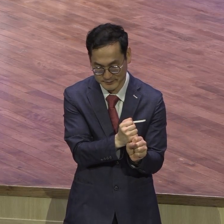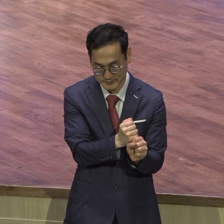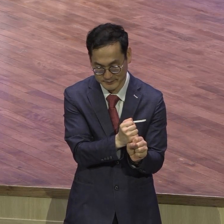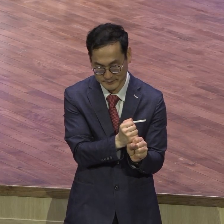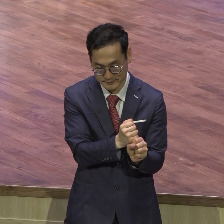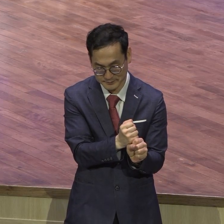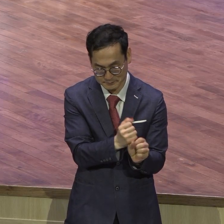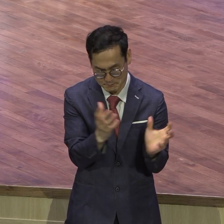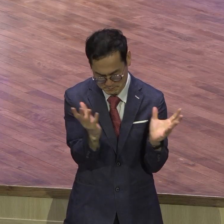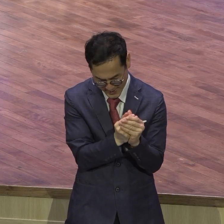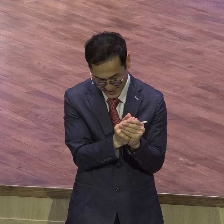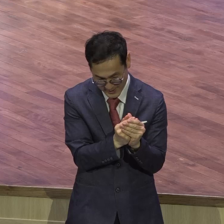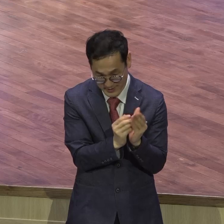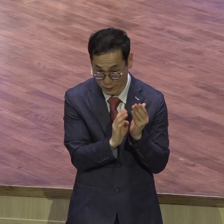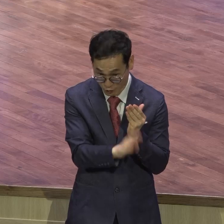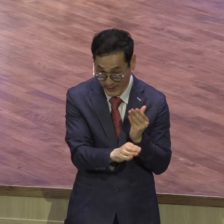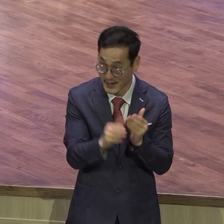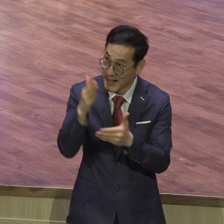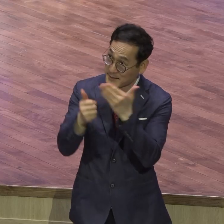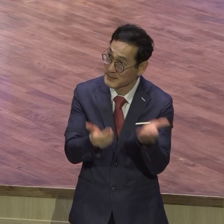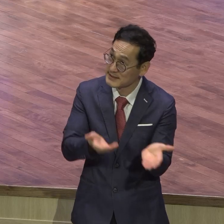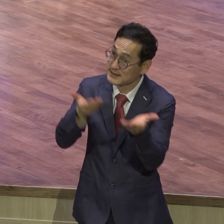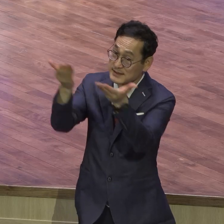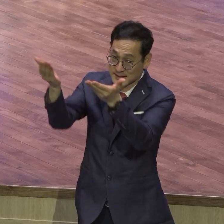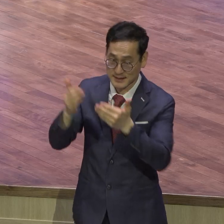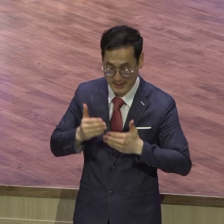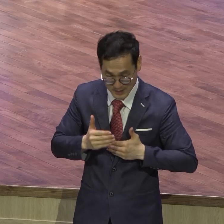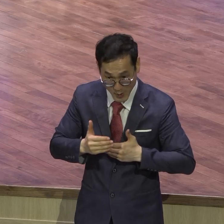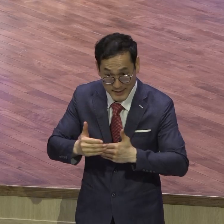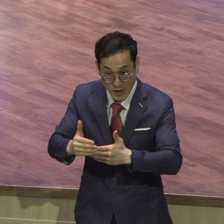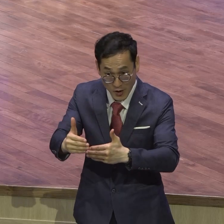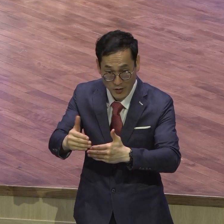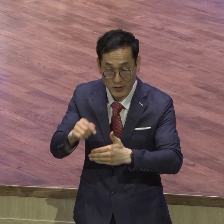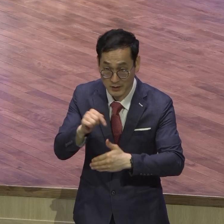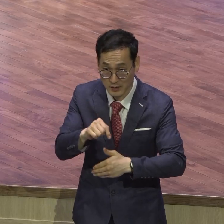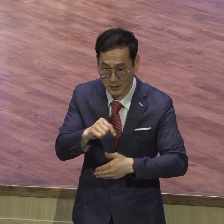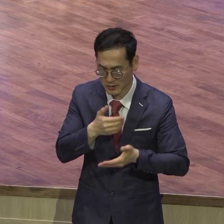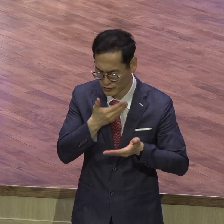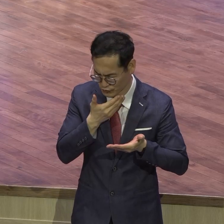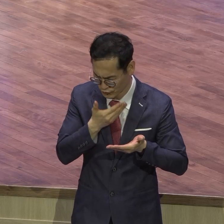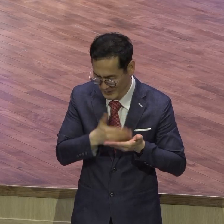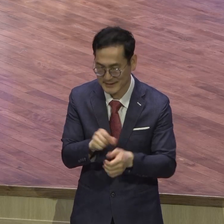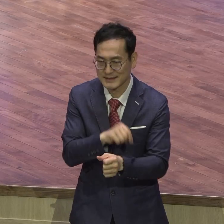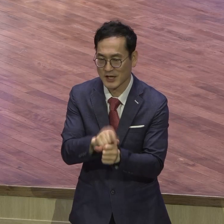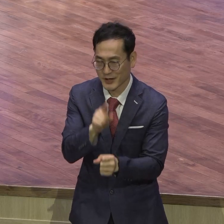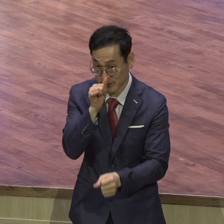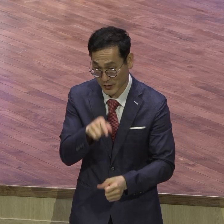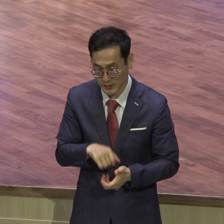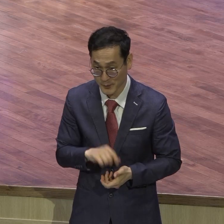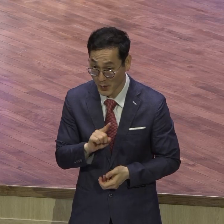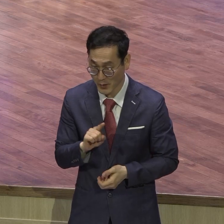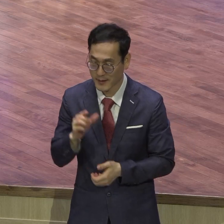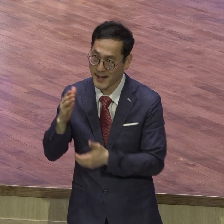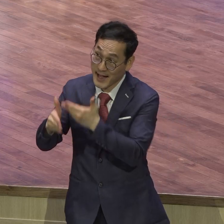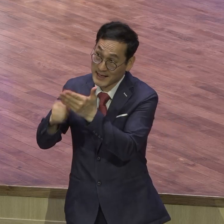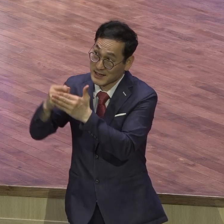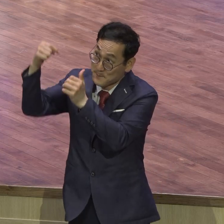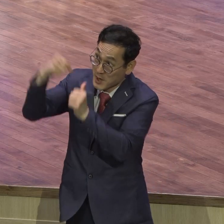후에 봉헌하는 과정 모두 한가지 중요한 특징이 있는데 그것이 바로 하나님께서